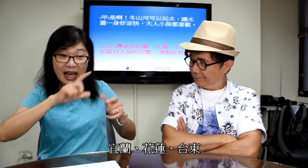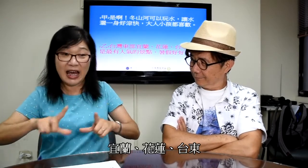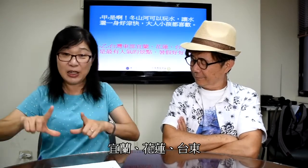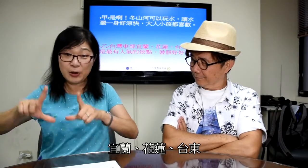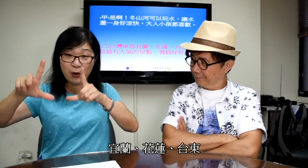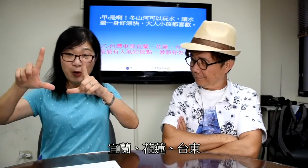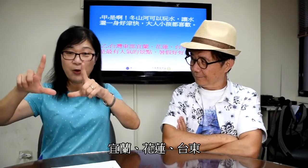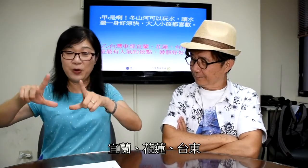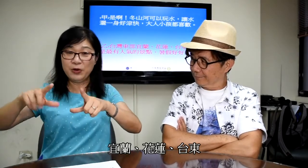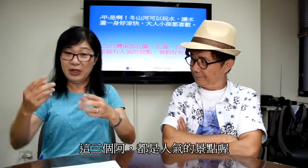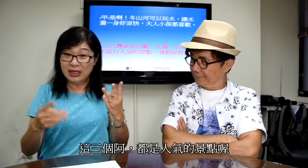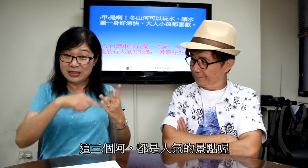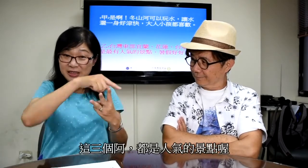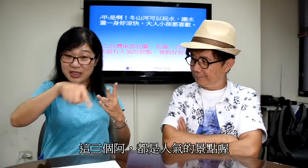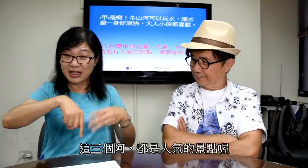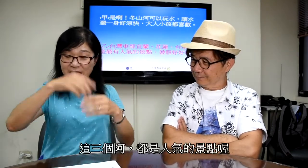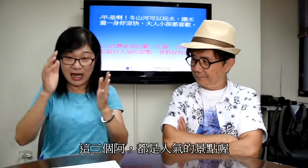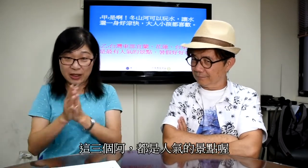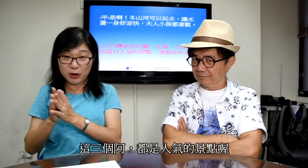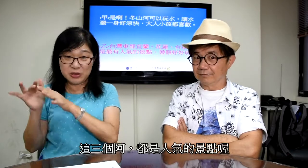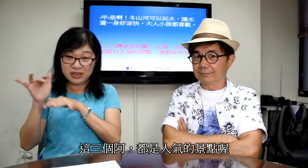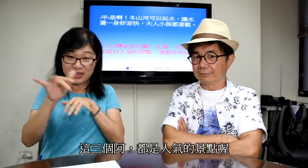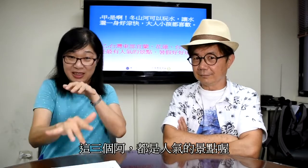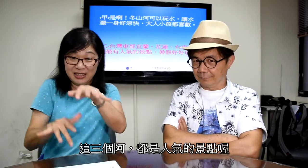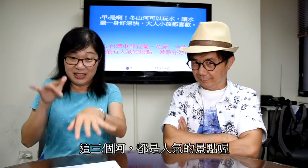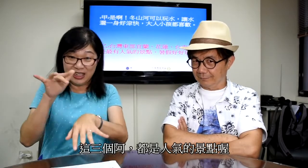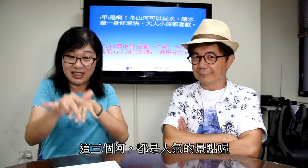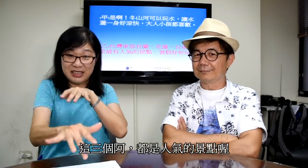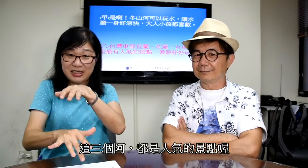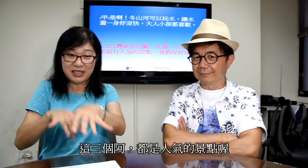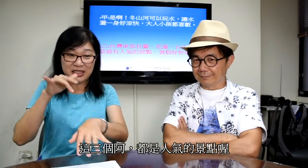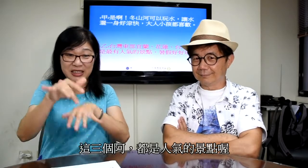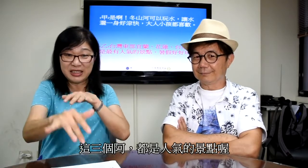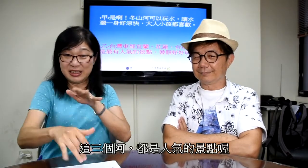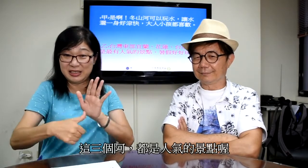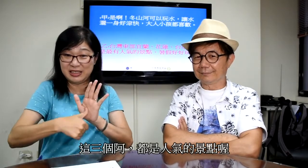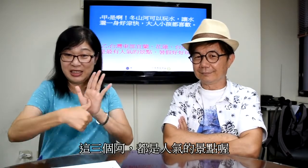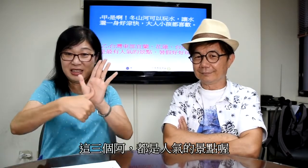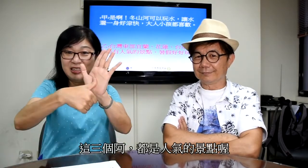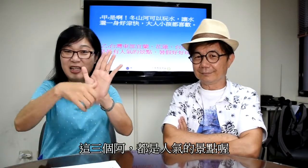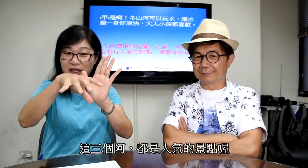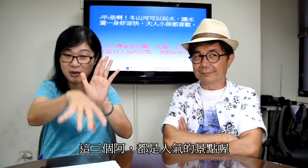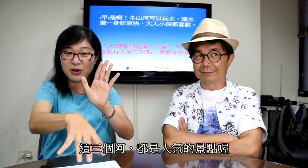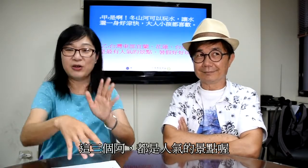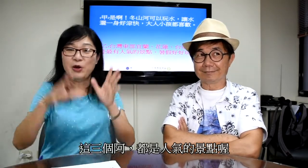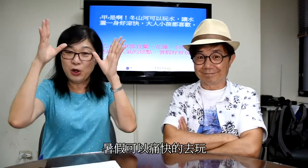台东这三个啊，都是人气的景点哦，